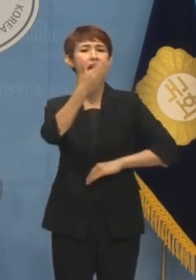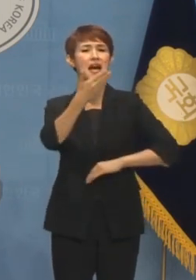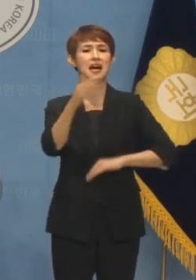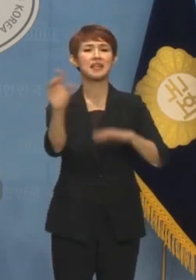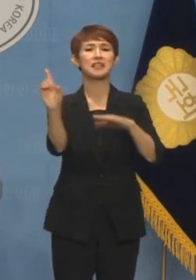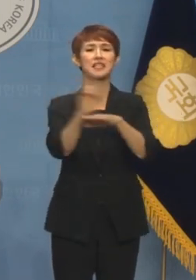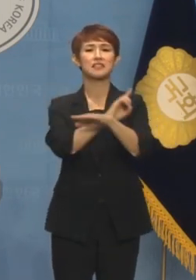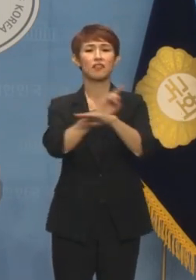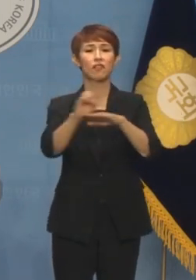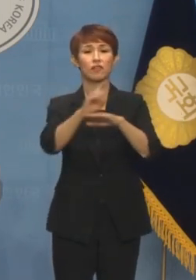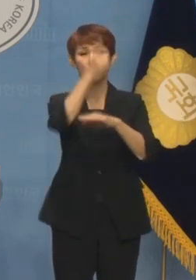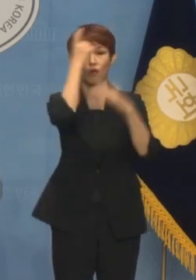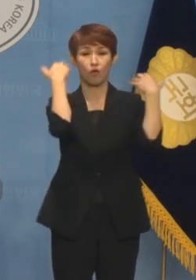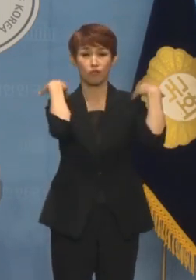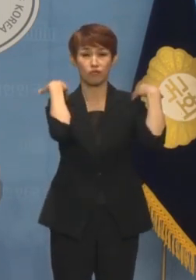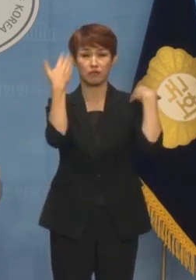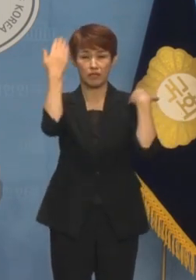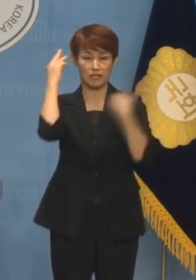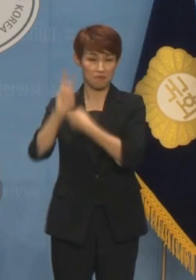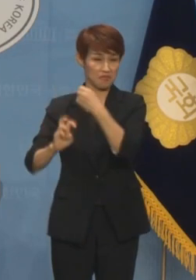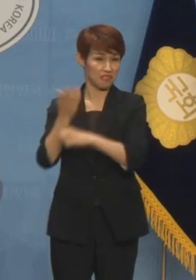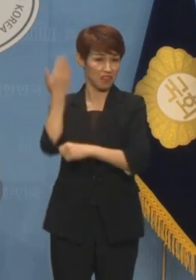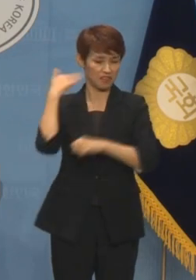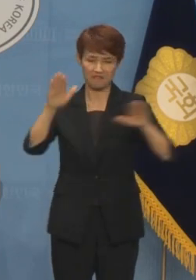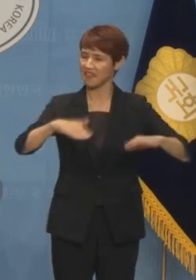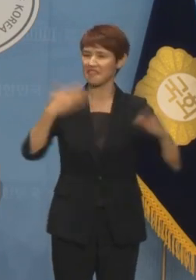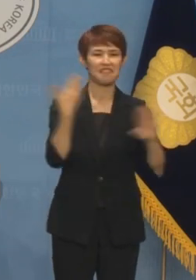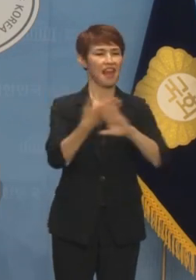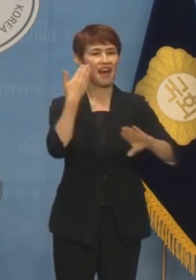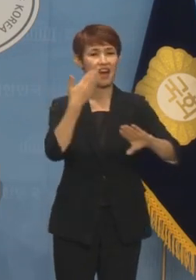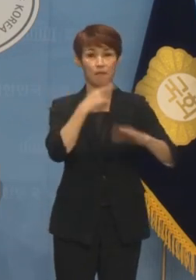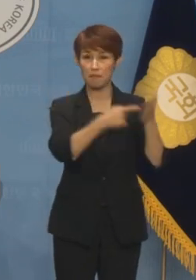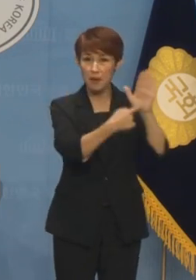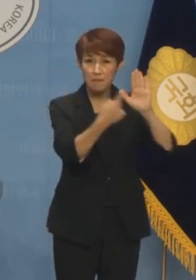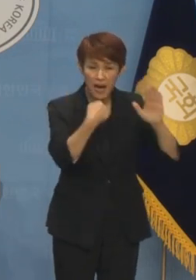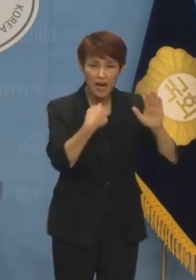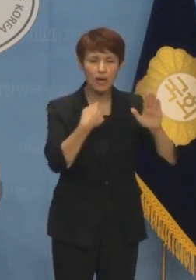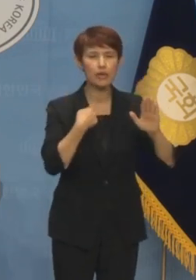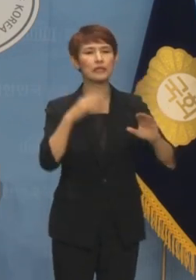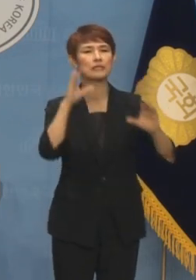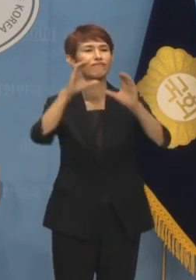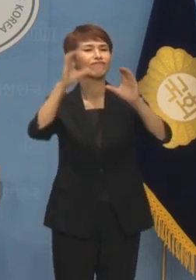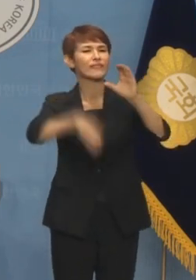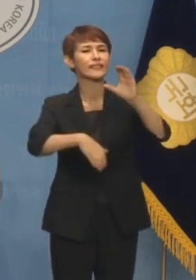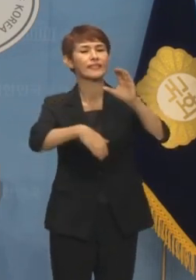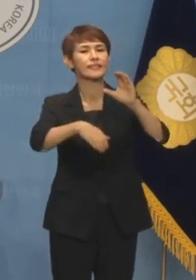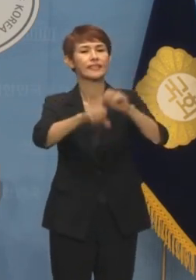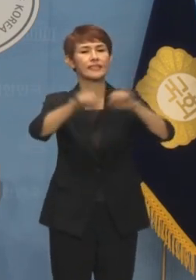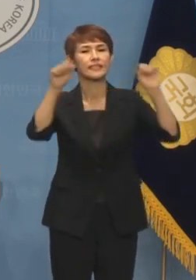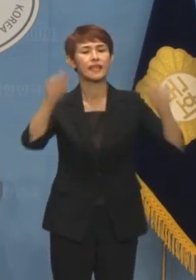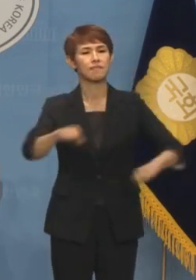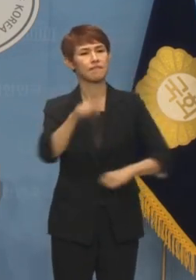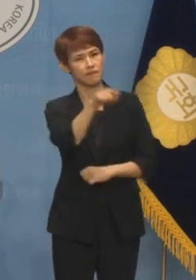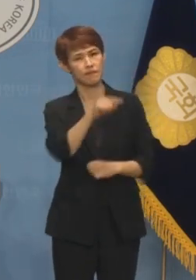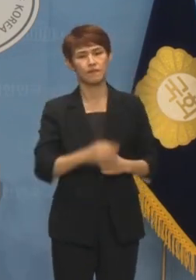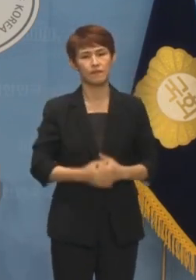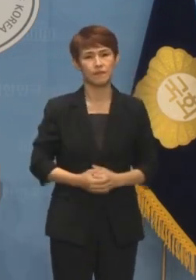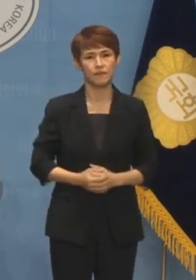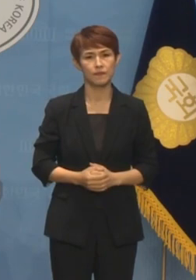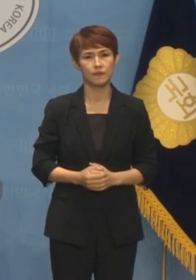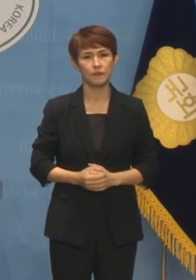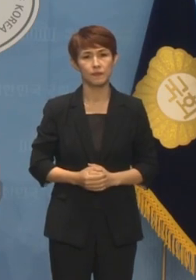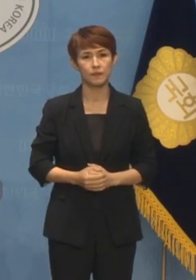디지털 플랫폼 정부는 완전히 차원이 다른 불통, 먹통 시스템을 보여주고 있습니다.